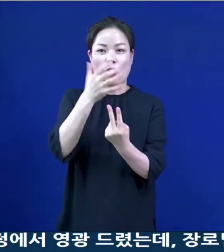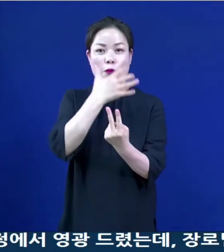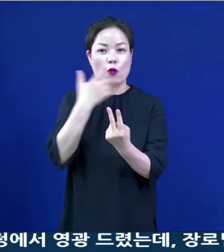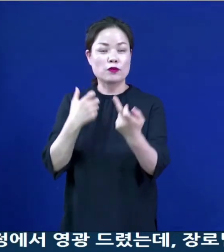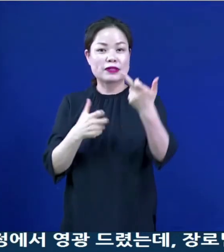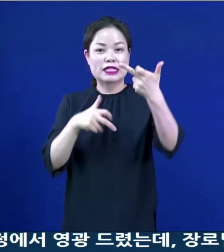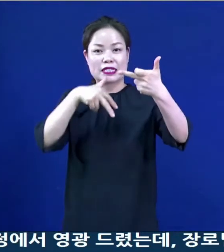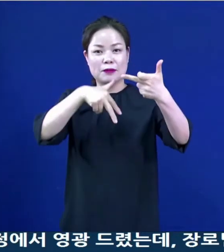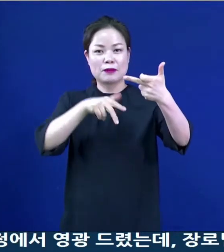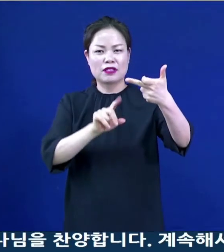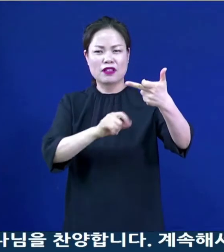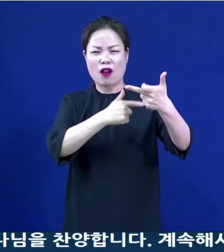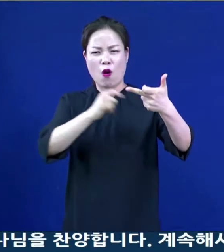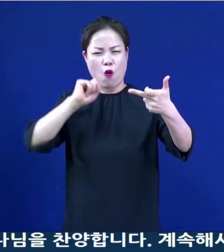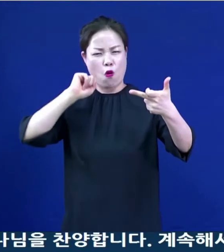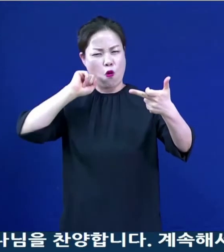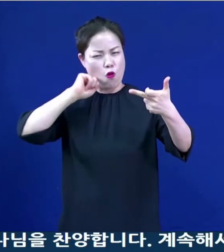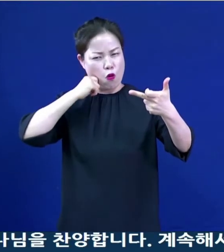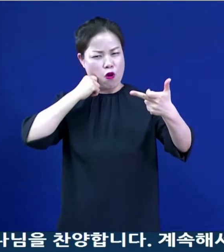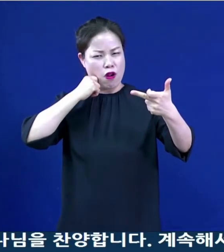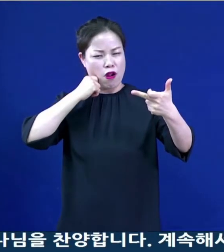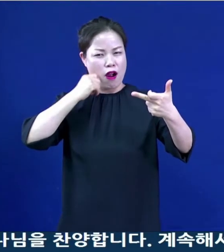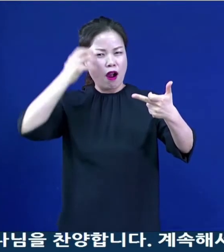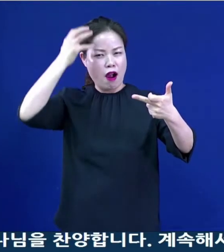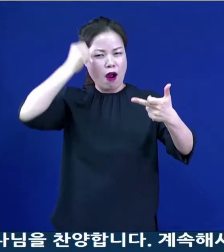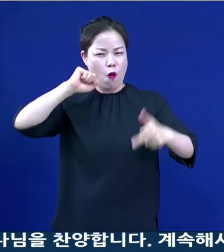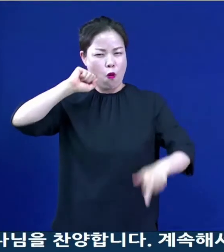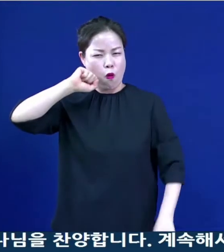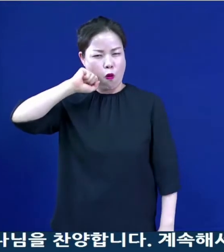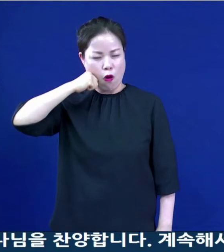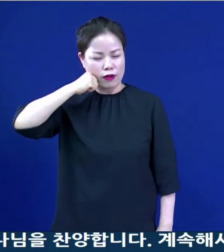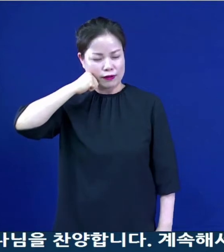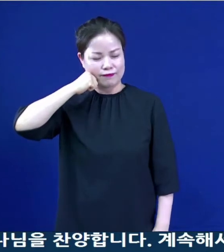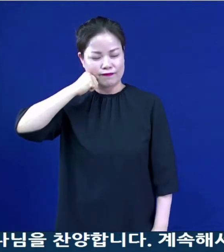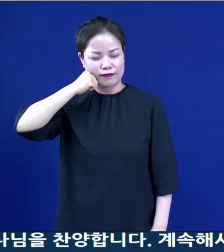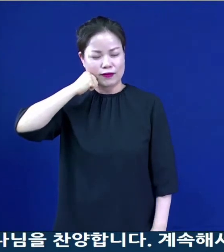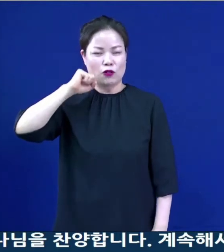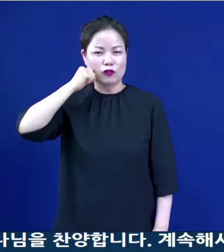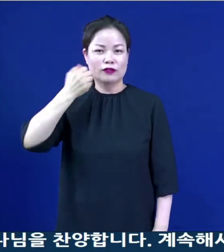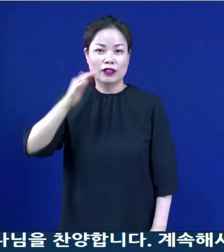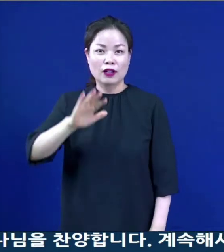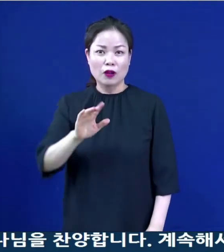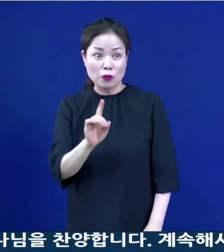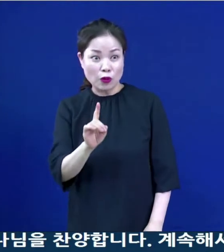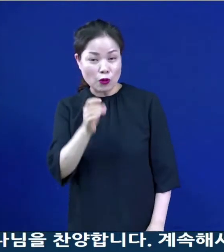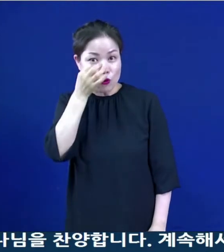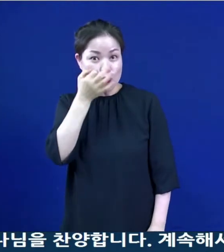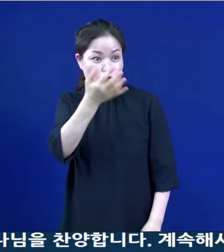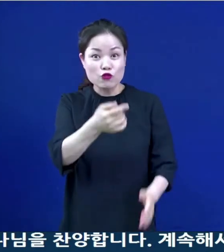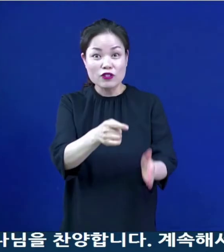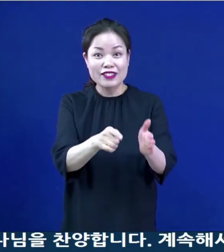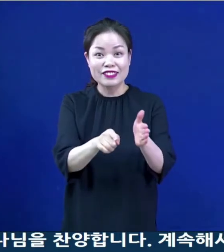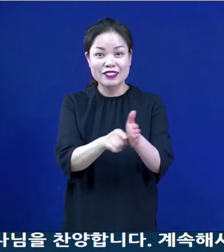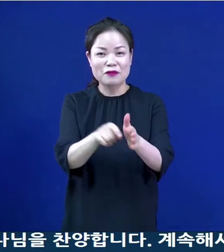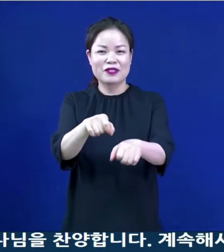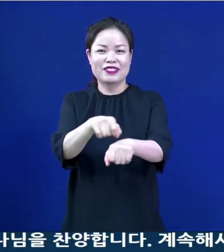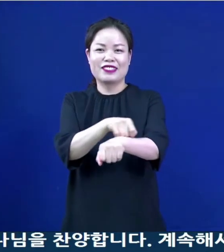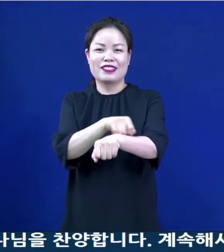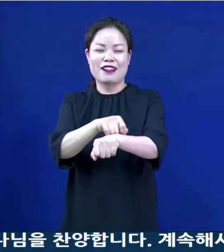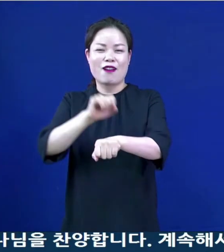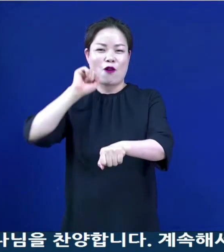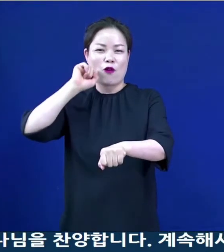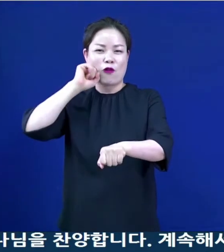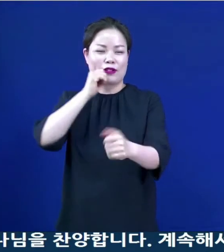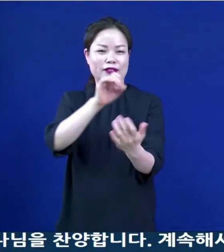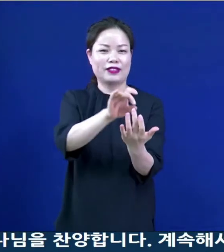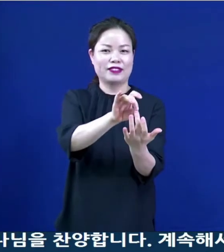17장이 매우 어려운 장이라 암송하기가 수월치 않았을 텐데, 뭔가 보여주기 위해서 특별히 어려운